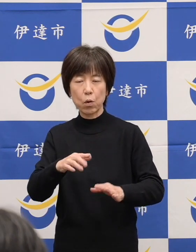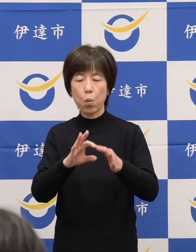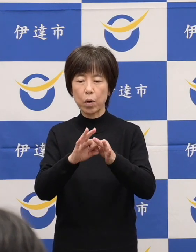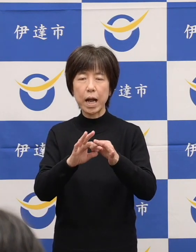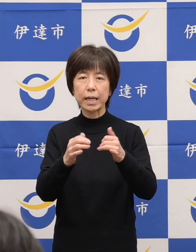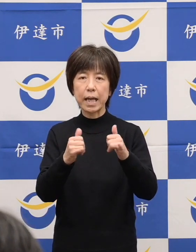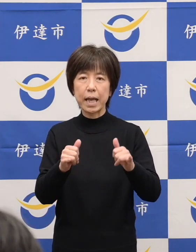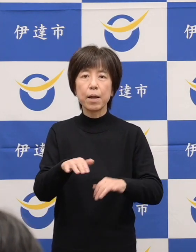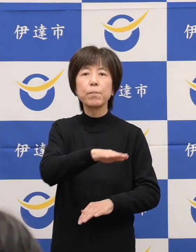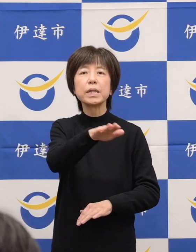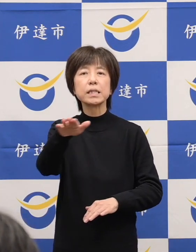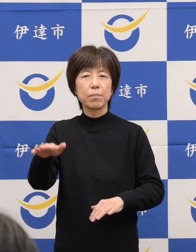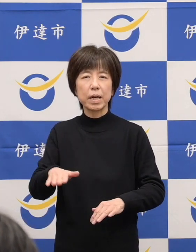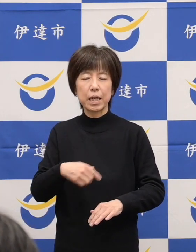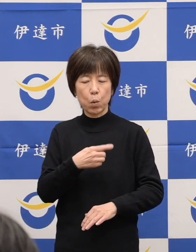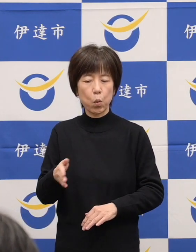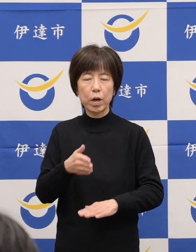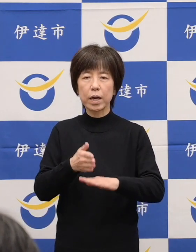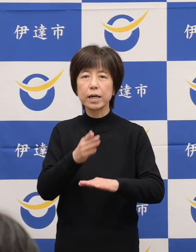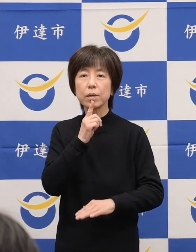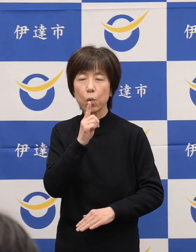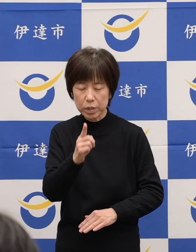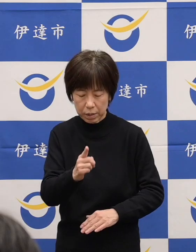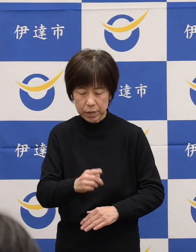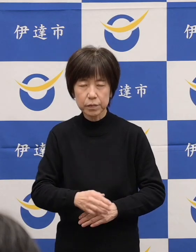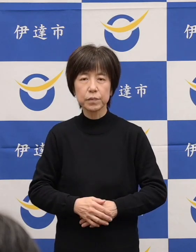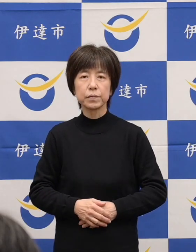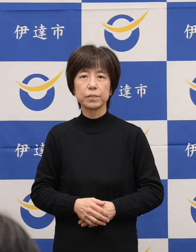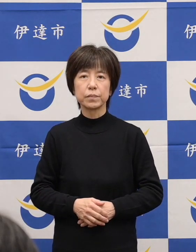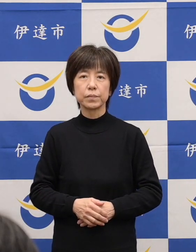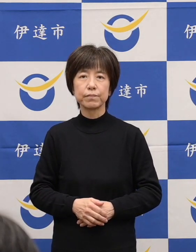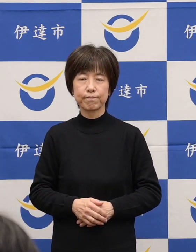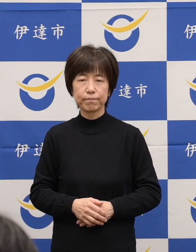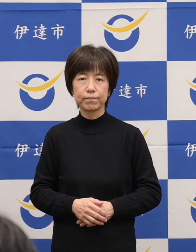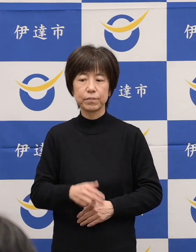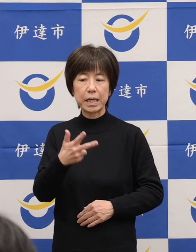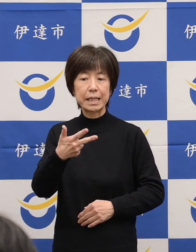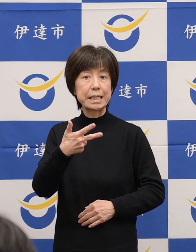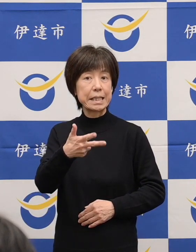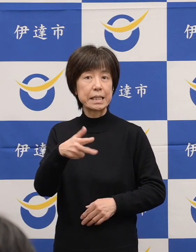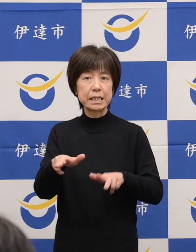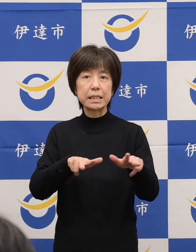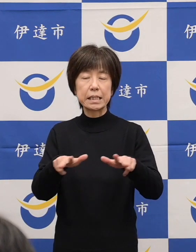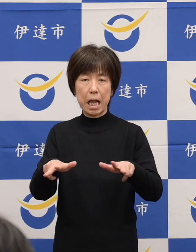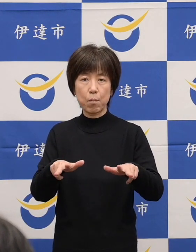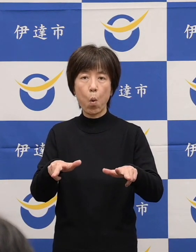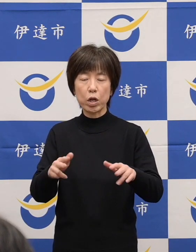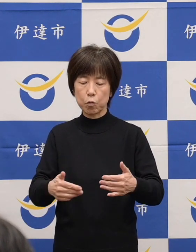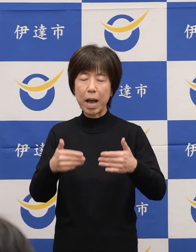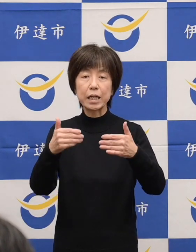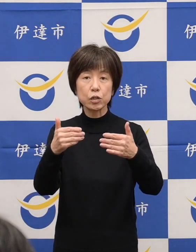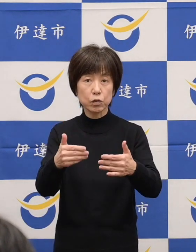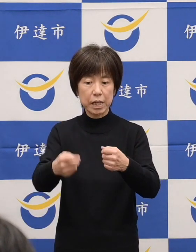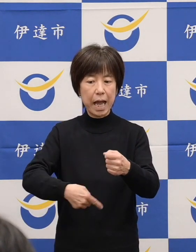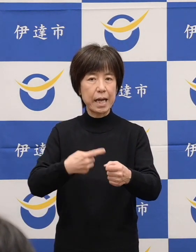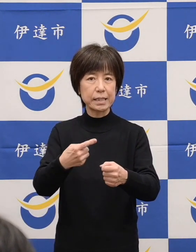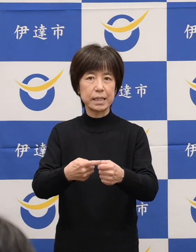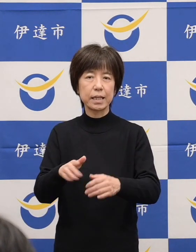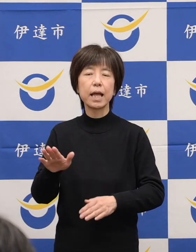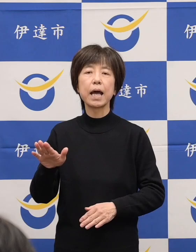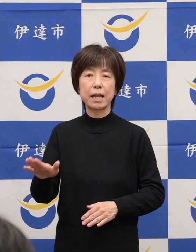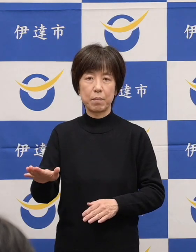から感謝を申し上げます。そして市政も大きく前に進んだ1年であり